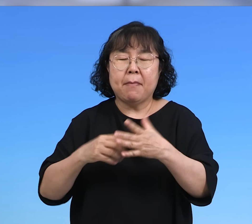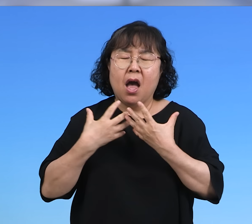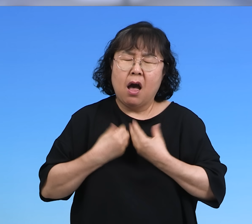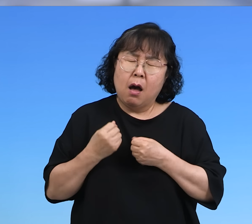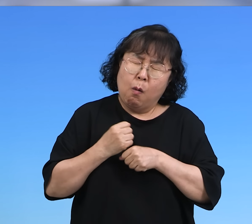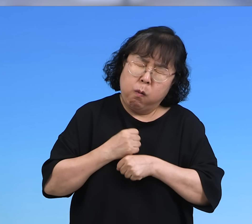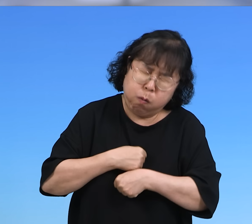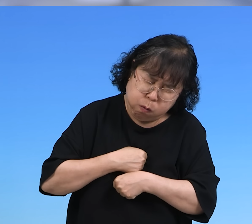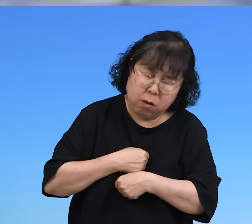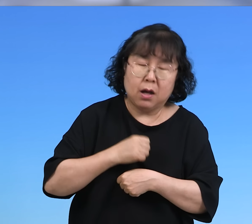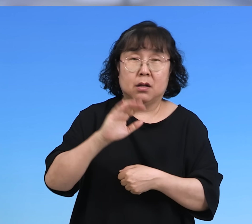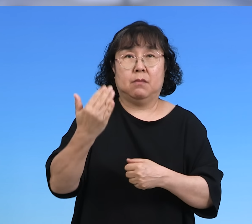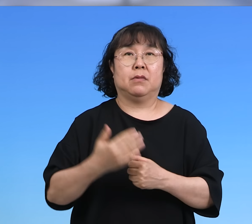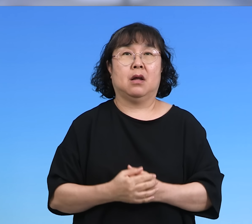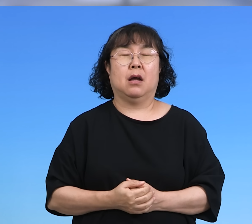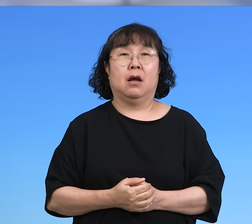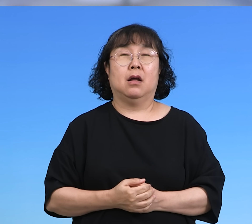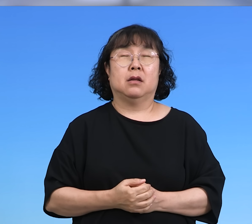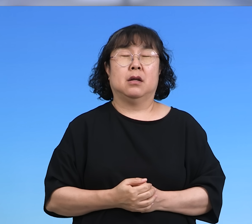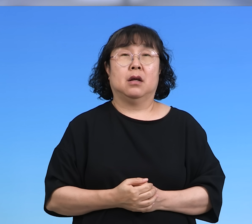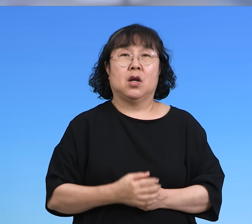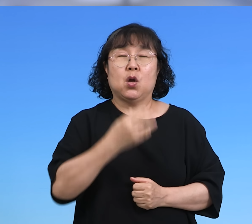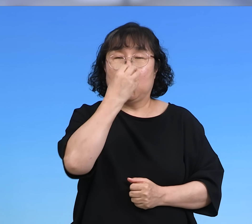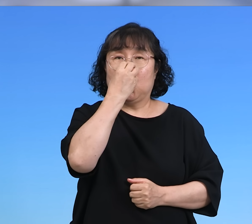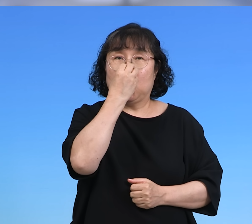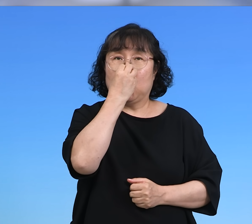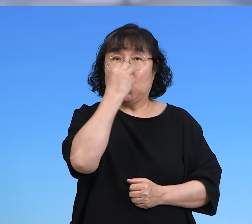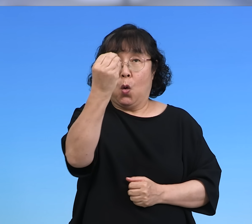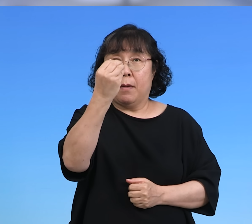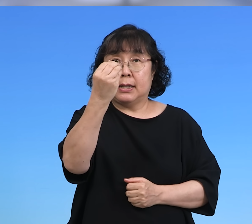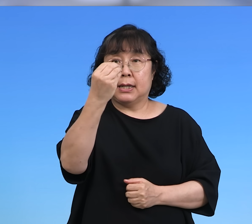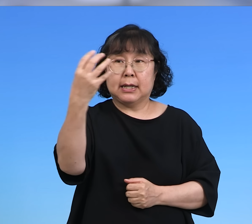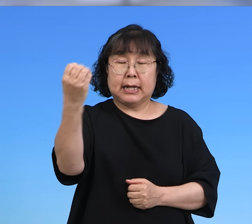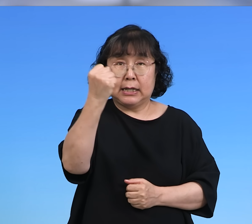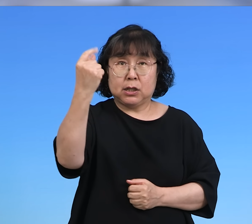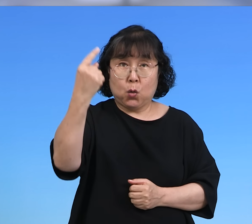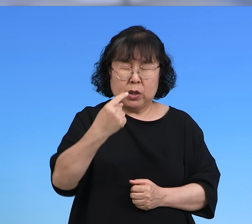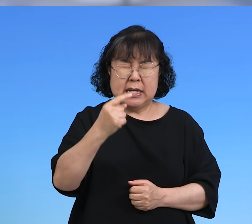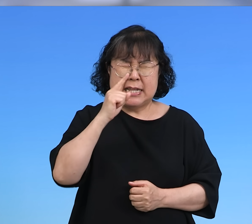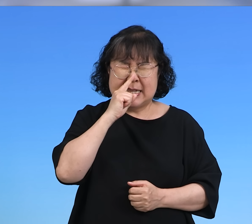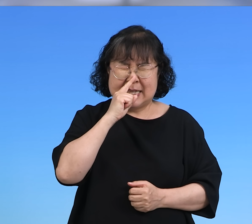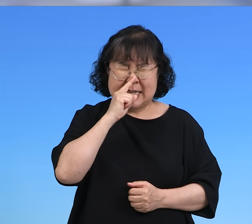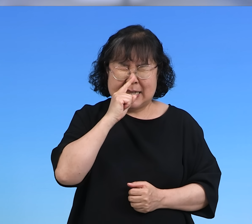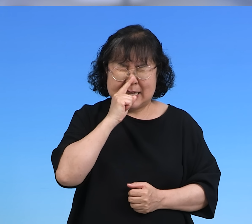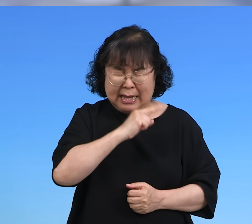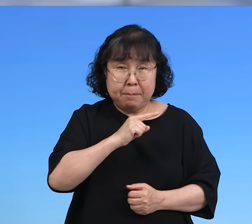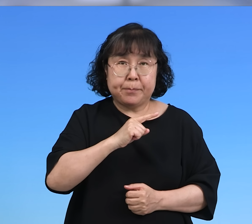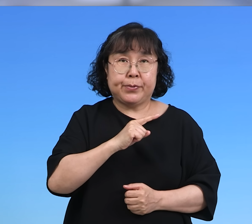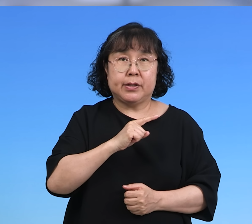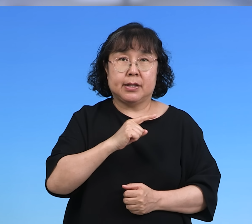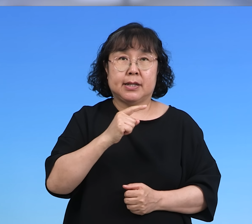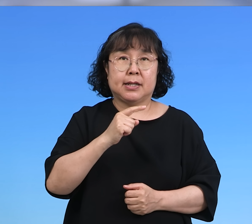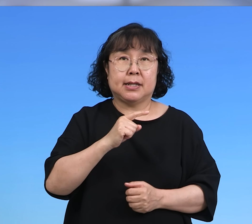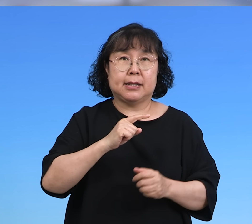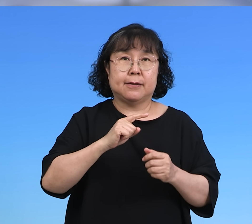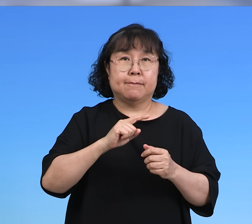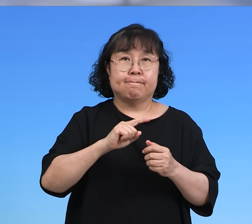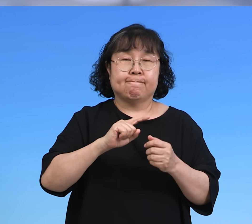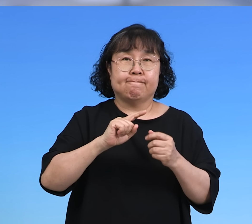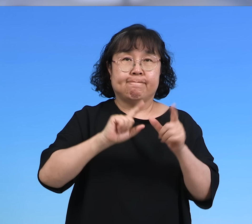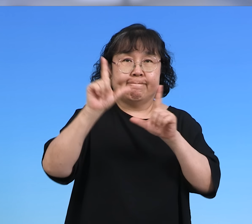교만이 가져다주는 나쁜 증상 2가지를 말씀드릴 텐데요. 이제 오늘은 첫 번째에만 제가 무게를 두고 그렇게